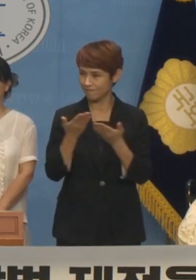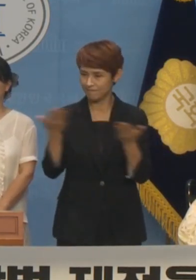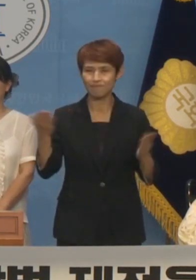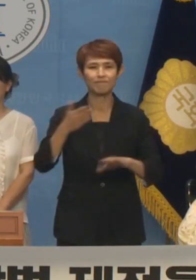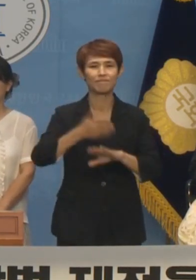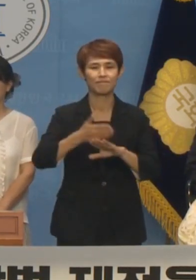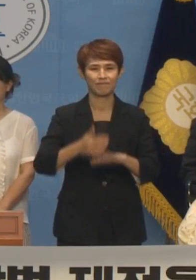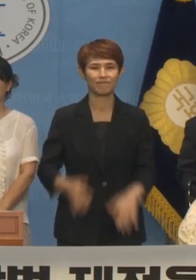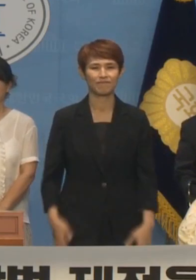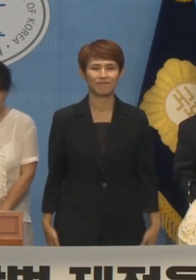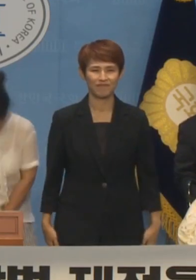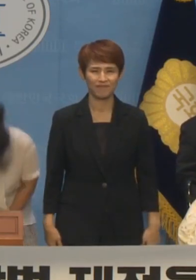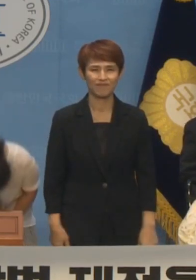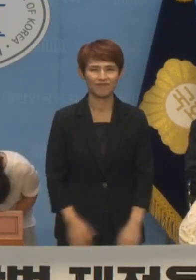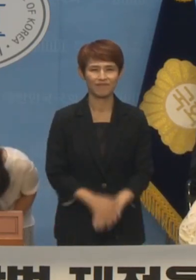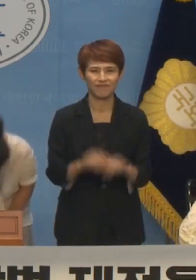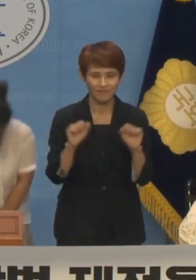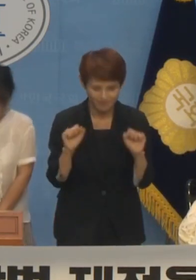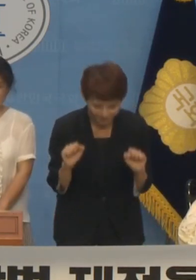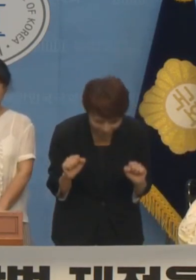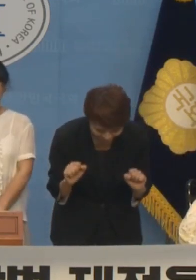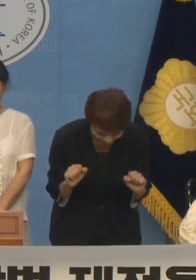감사드립니다. 고생하셨습니다.